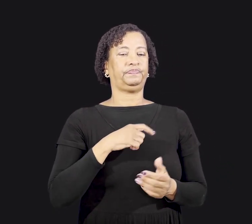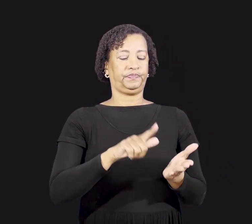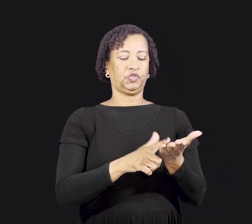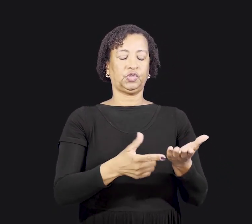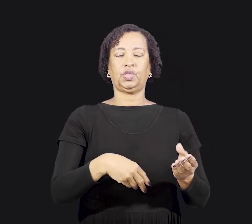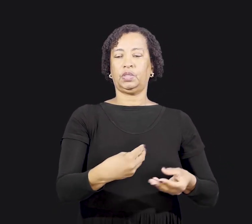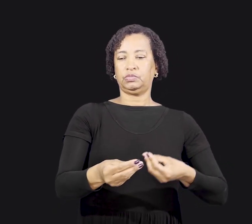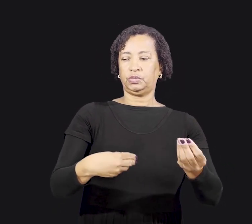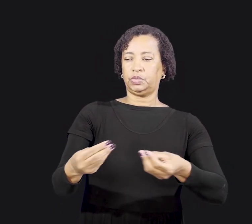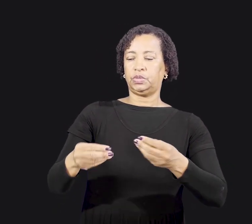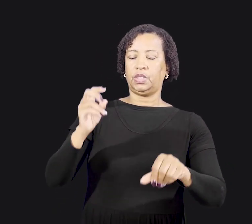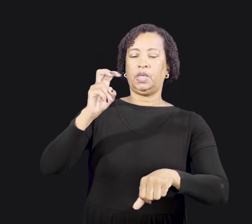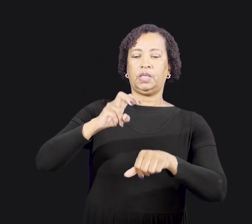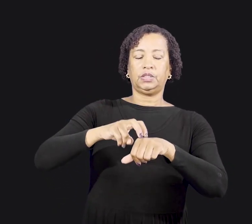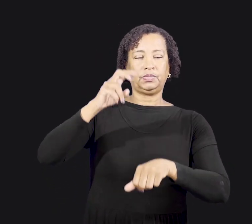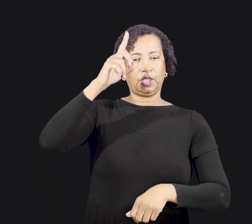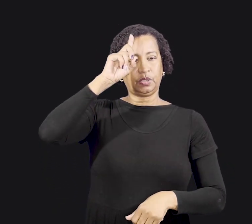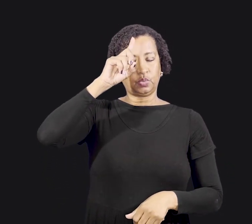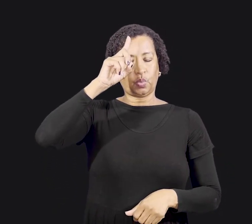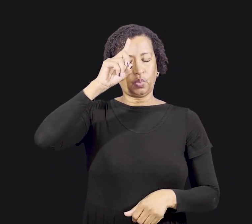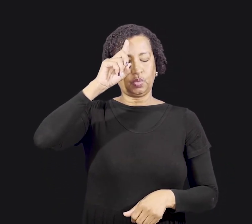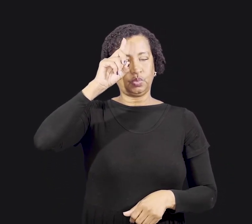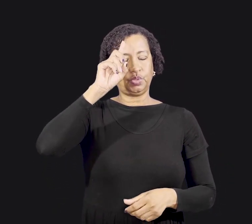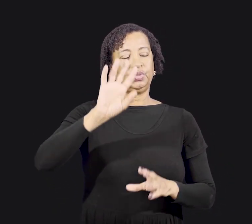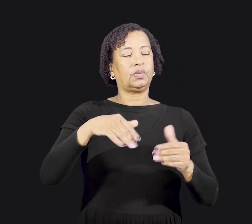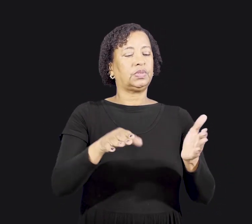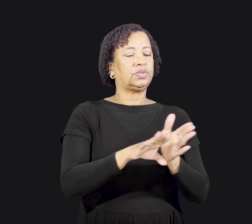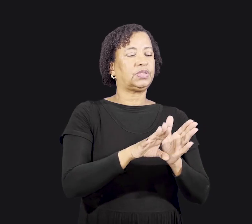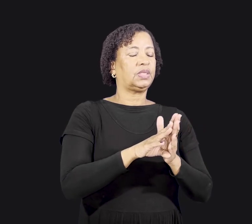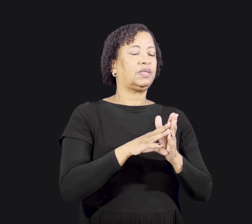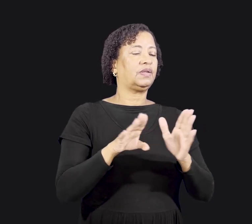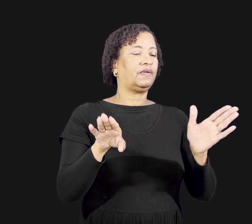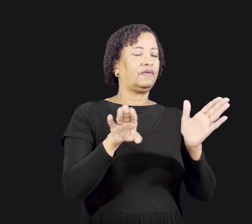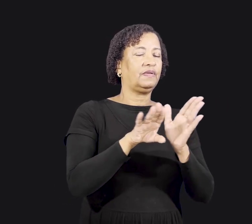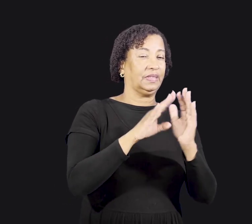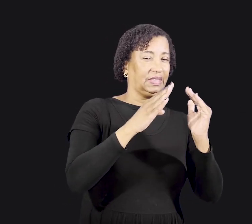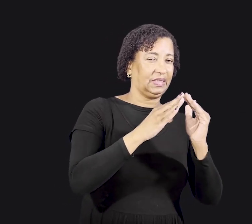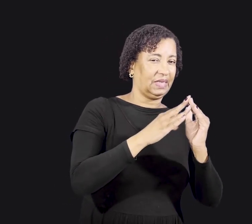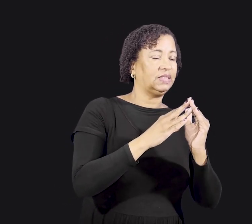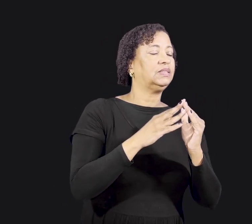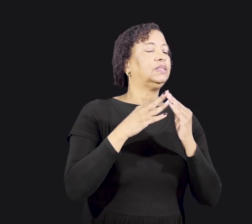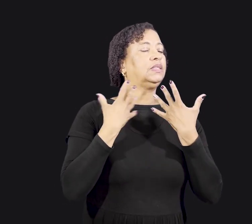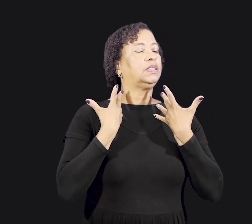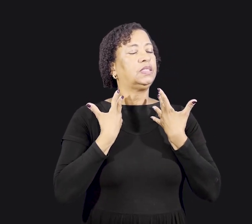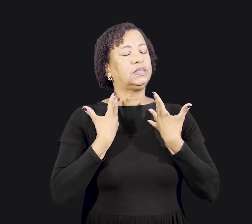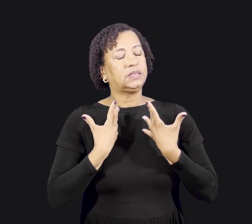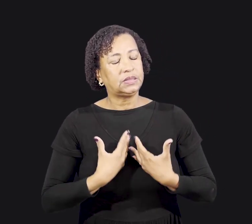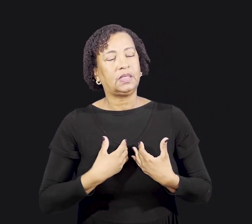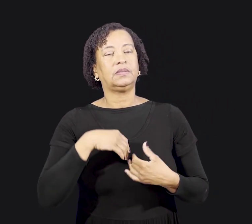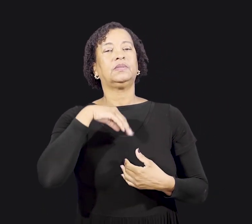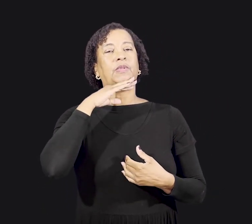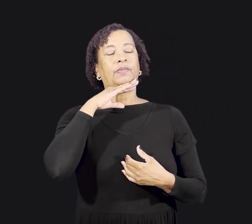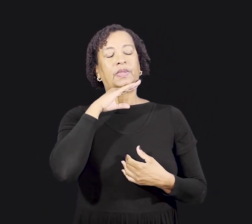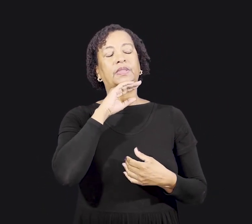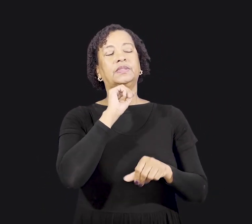manhã antes de ir para a escola. Quando eu chegava em casa cansado, com frio e com fome, minha mãe estava me esperando com o café da manhã